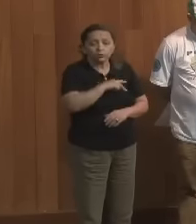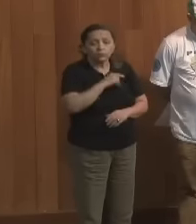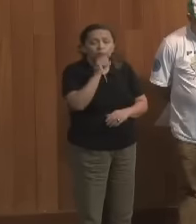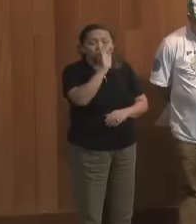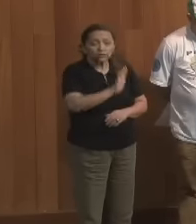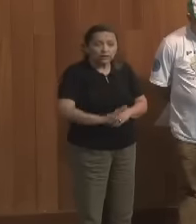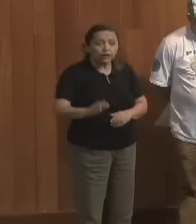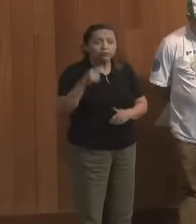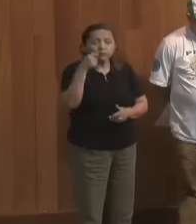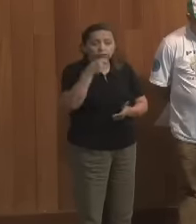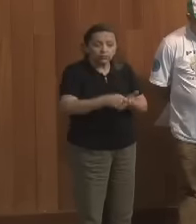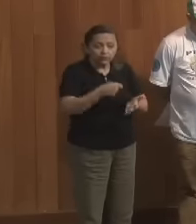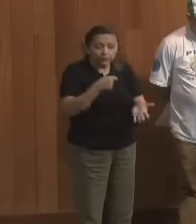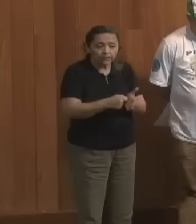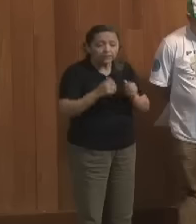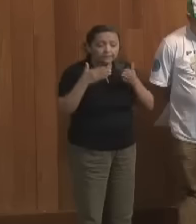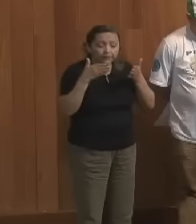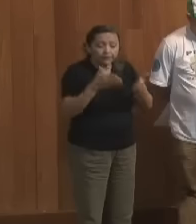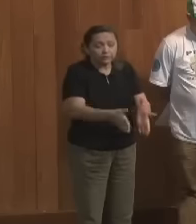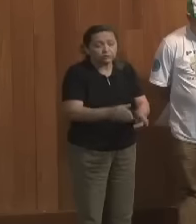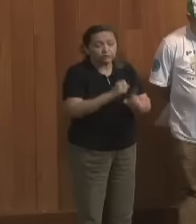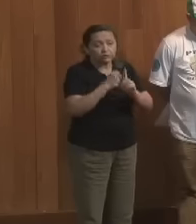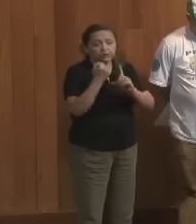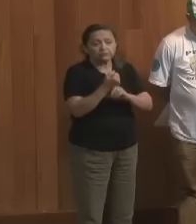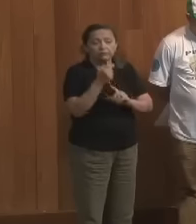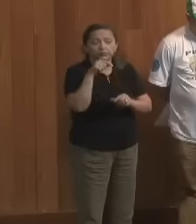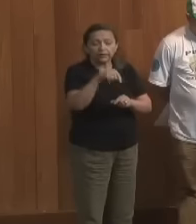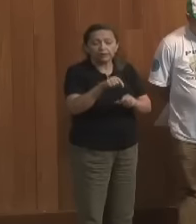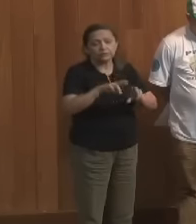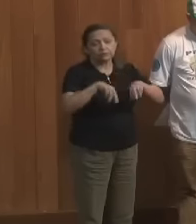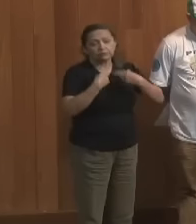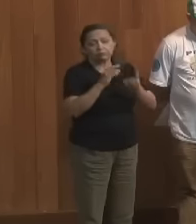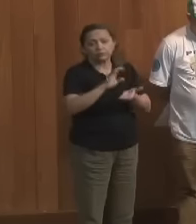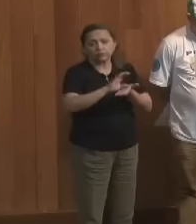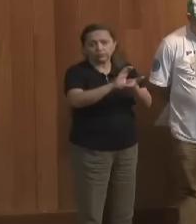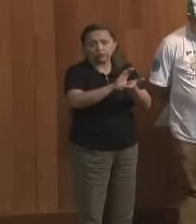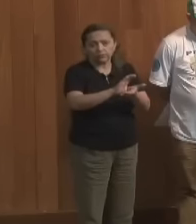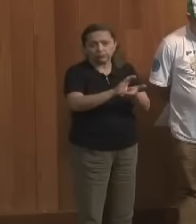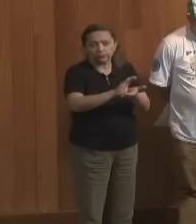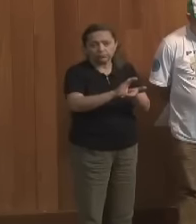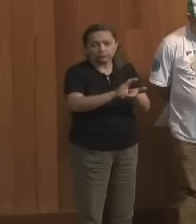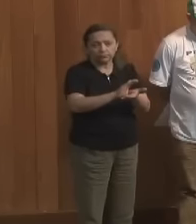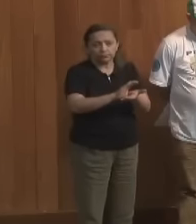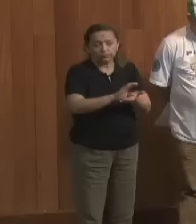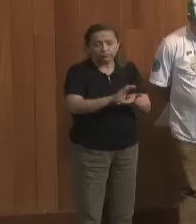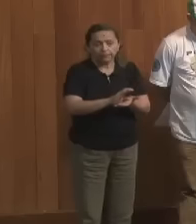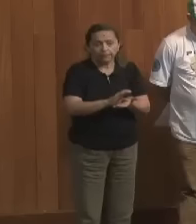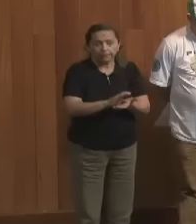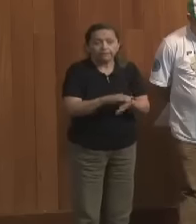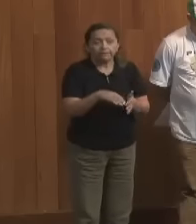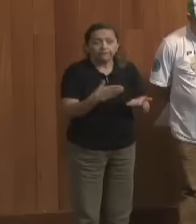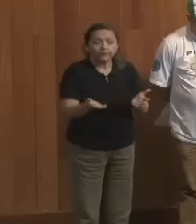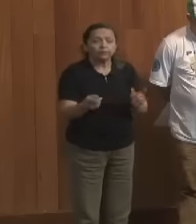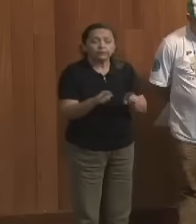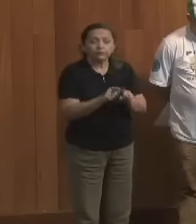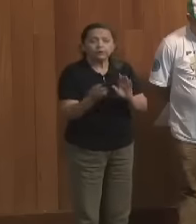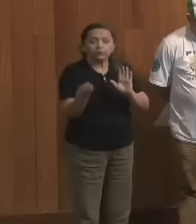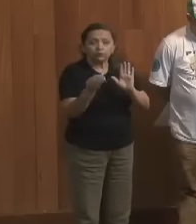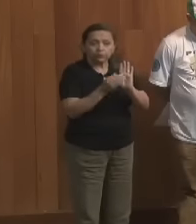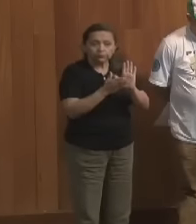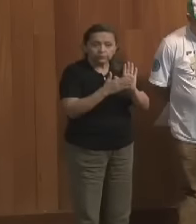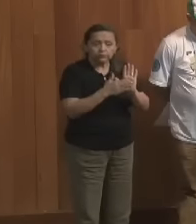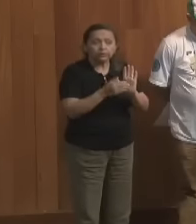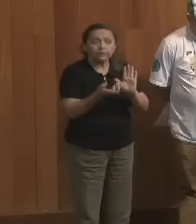Federal determinando a participação da sociedade civil nesse conselho. Então, colocamos isso como